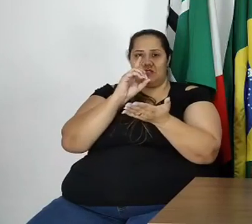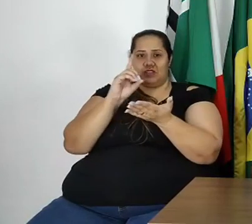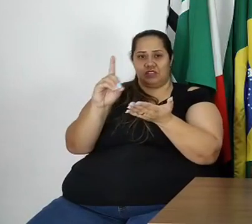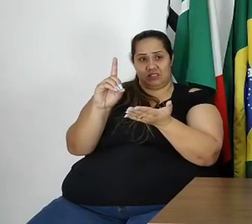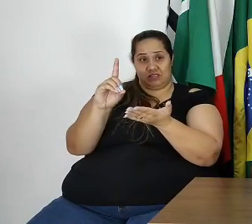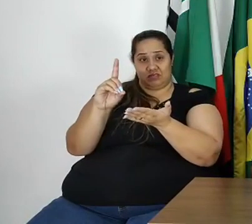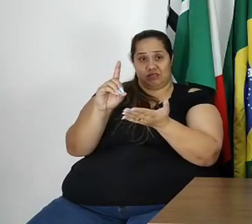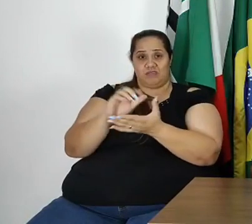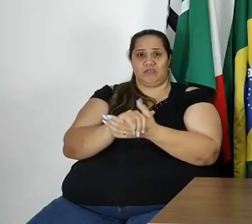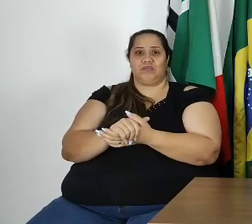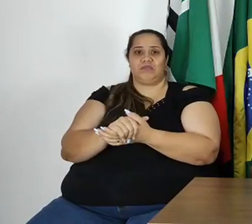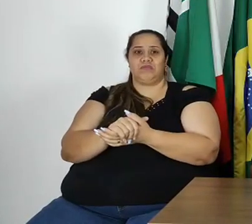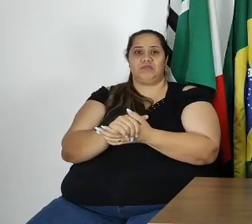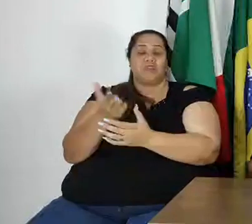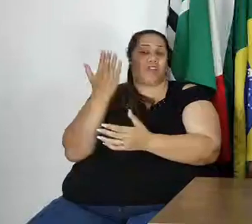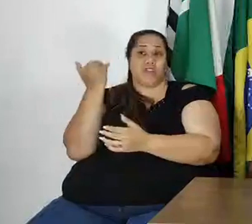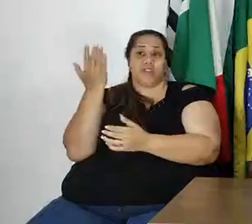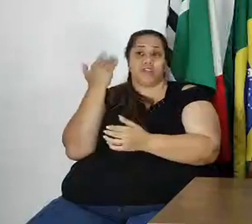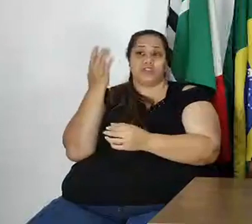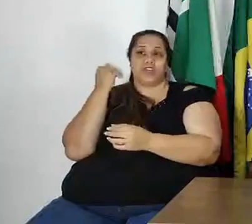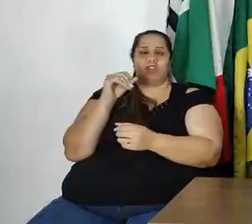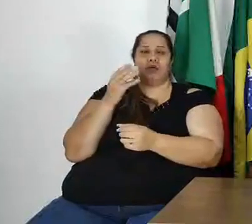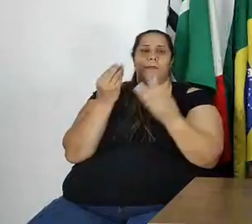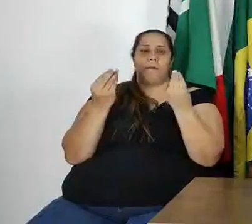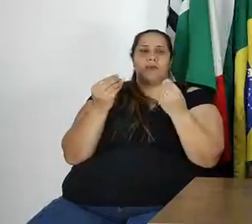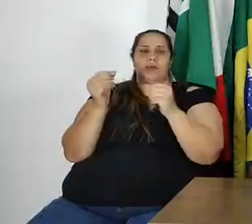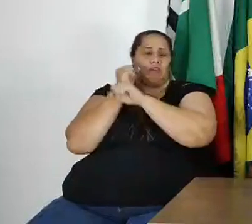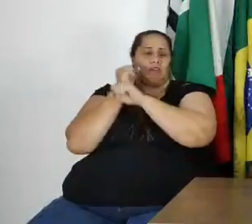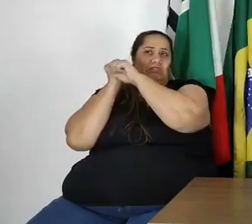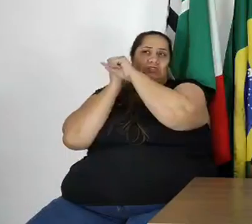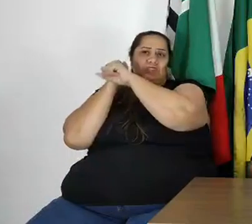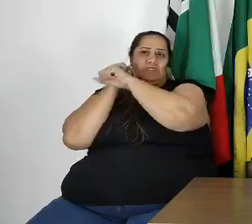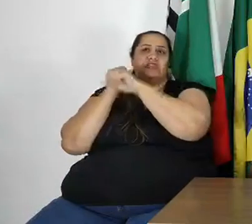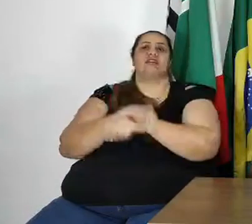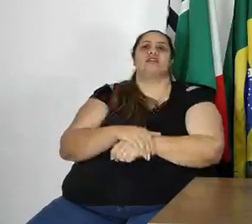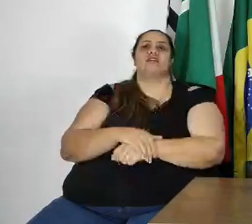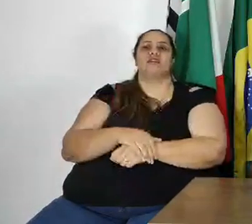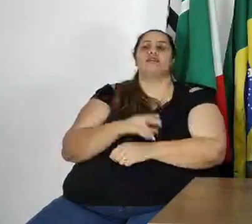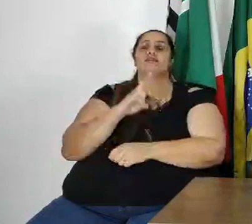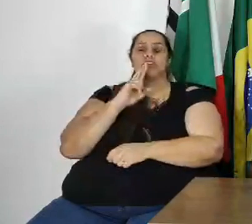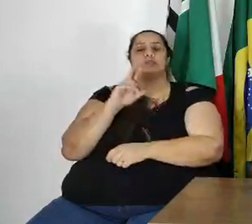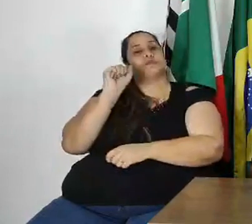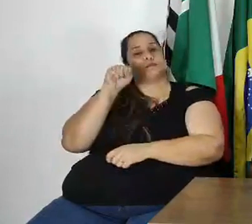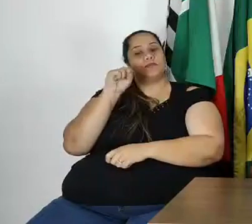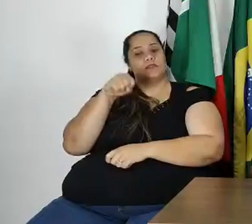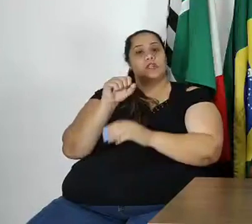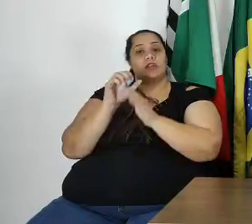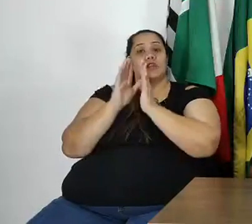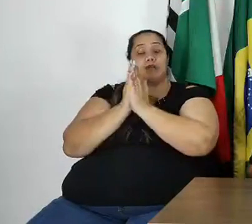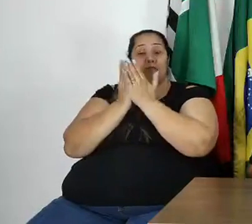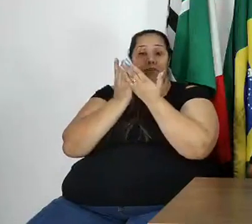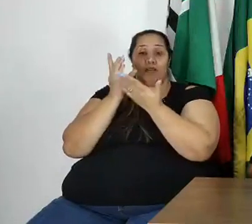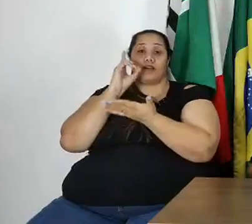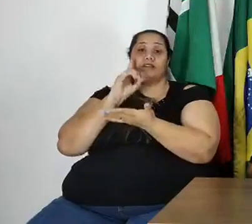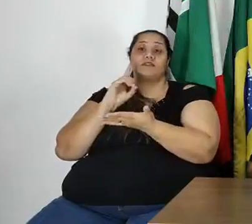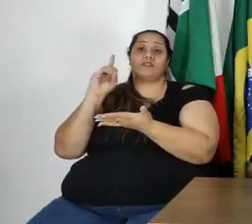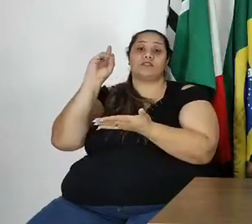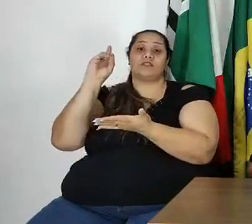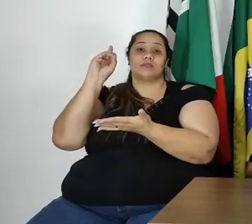antigo? Sim, o livro antigo é o nosso manual. O livro antigo é o livro que